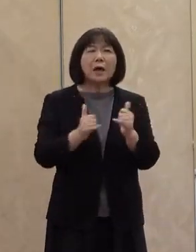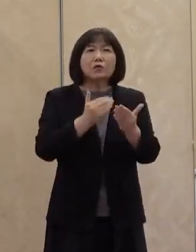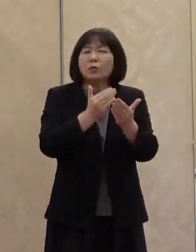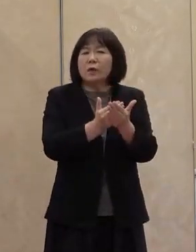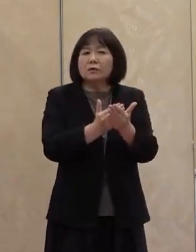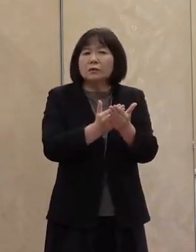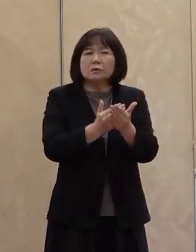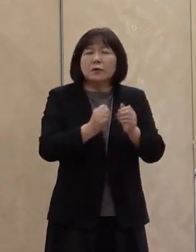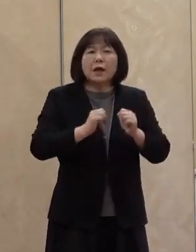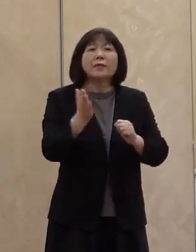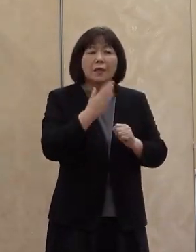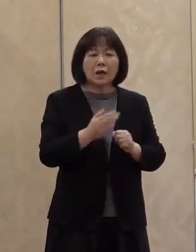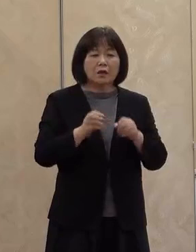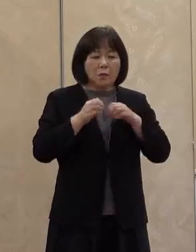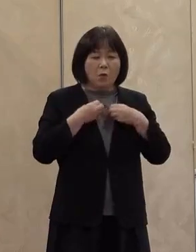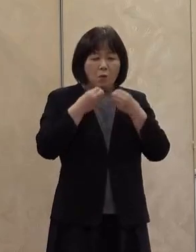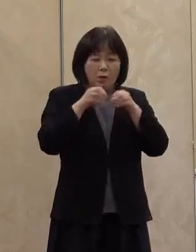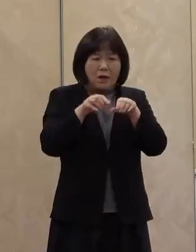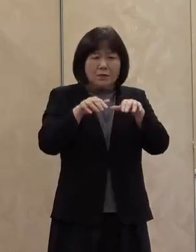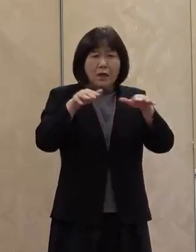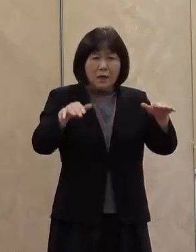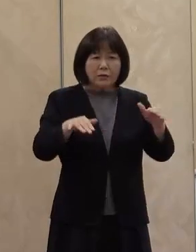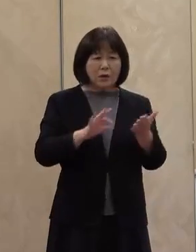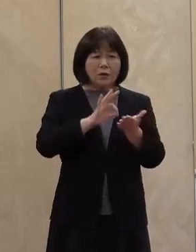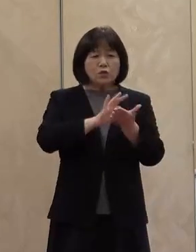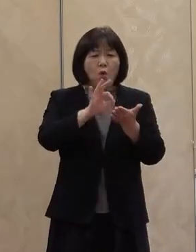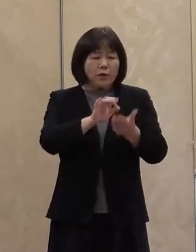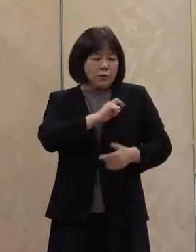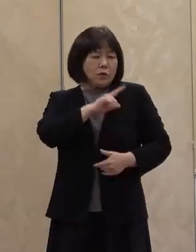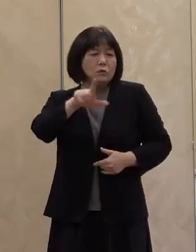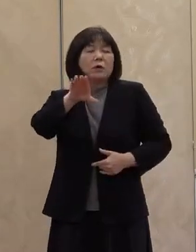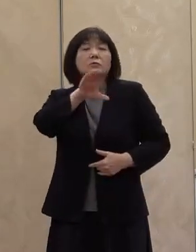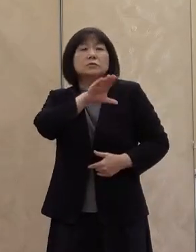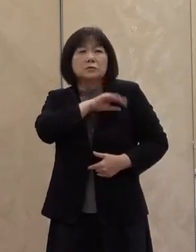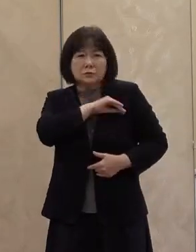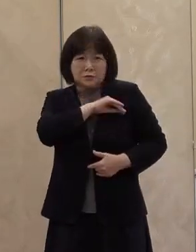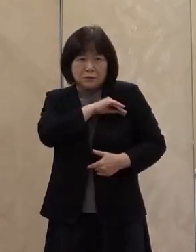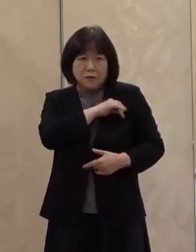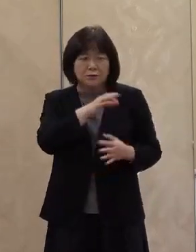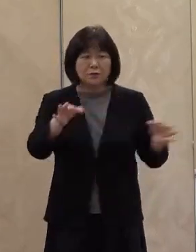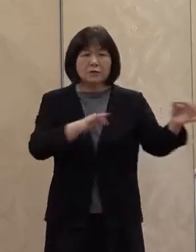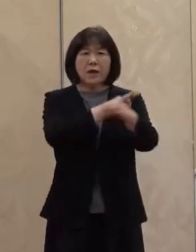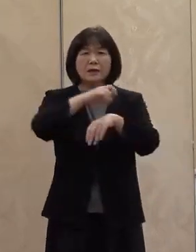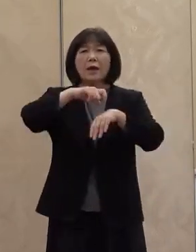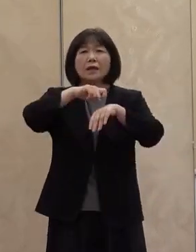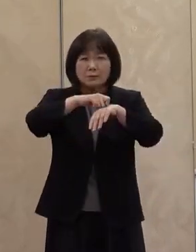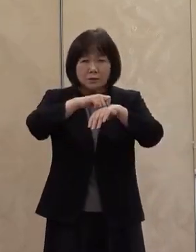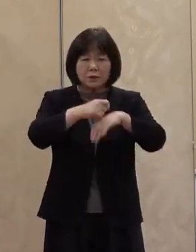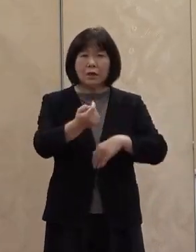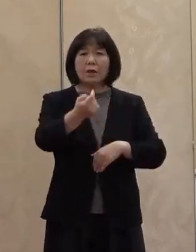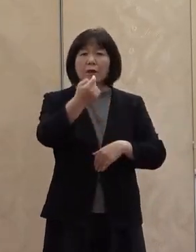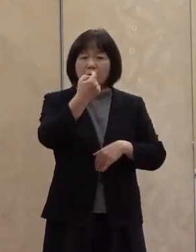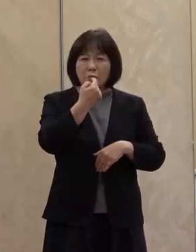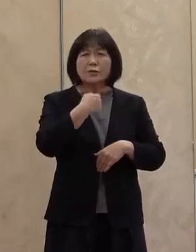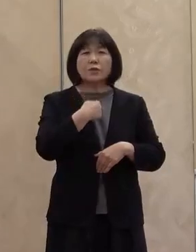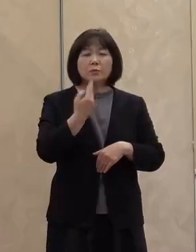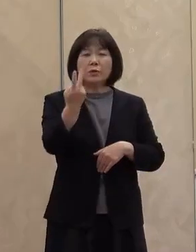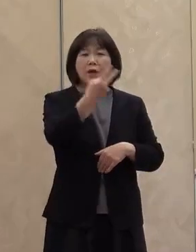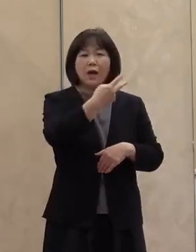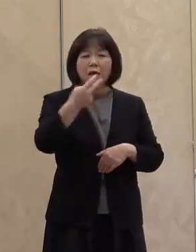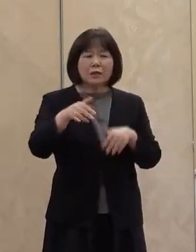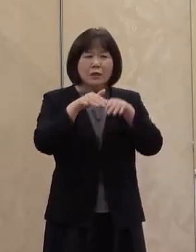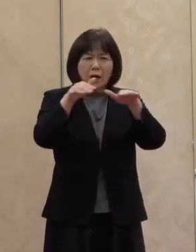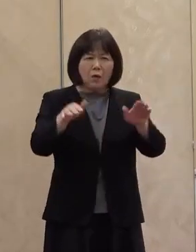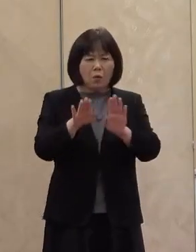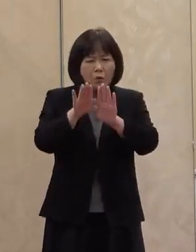はり感染が広がることによって消費意欲というのはなくなってきますから、非常に厳しい状況になる。で僕自身も第2波をなんとか抑